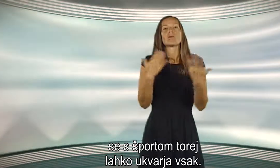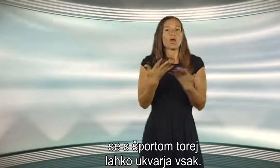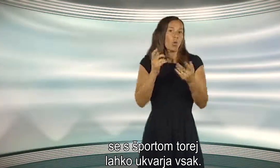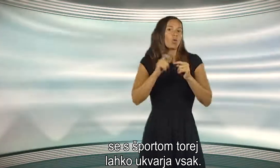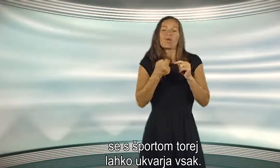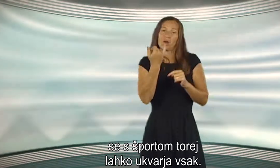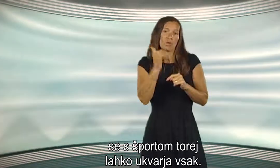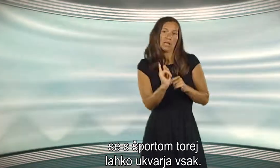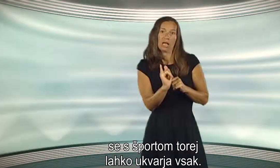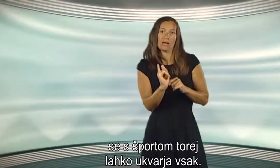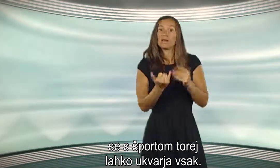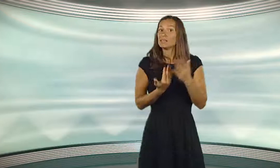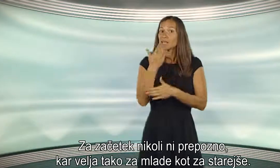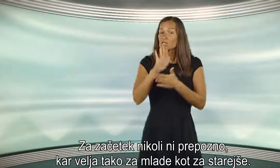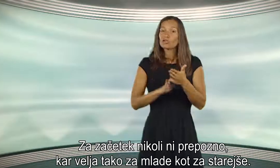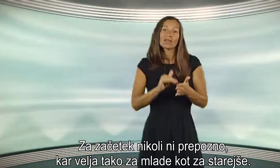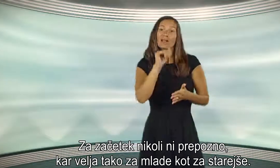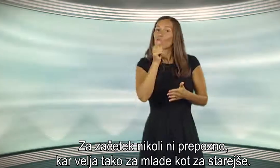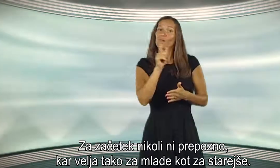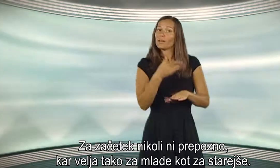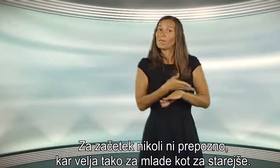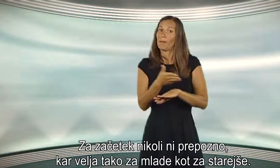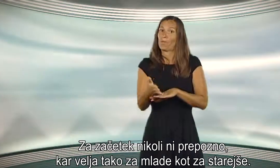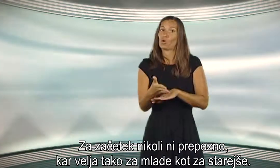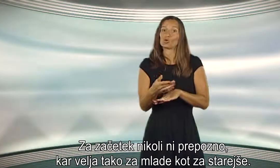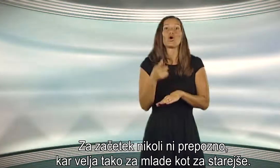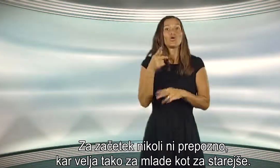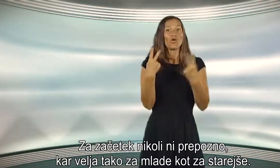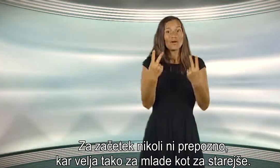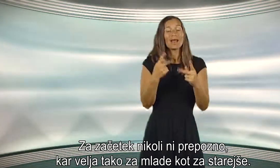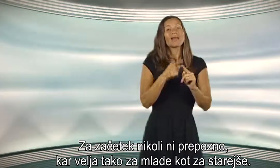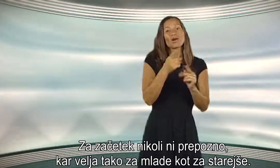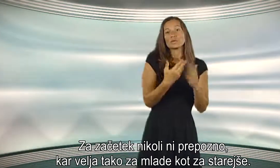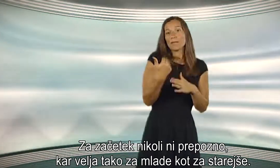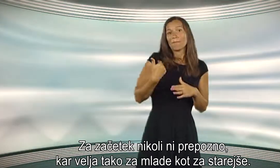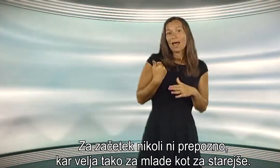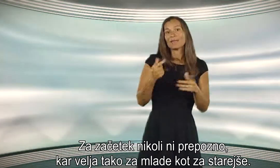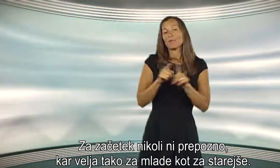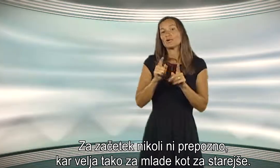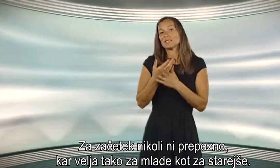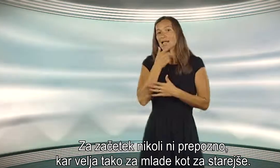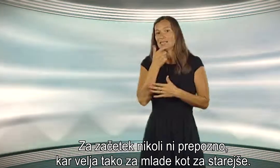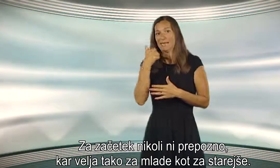ukvarja vsak. Za začetek nikoli ni prepozno, kar velja tako za mlade kot za